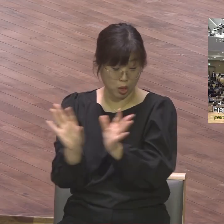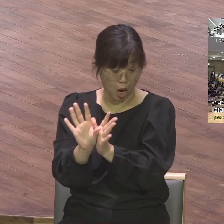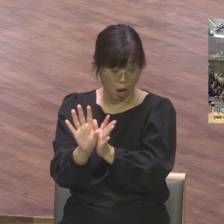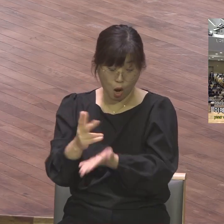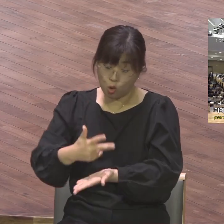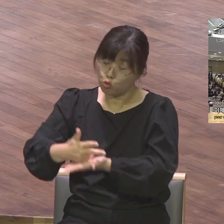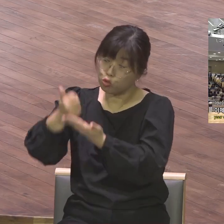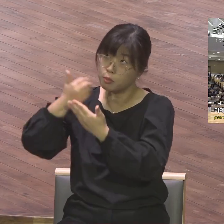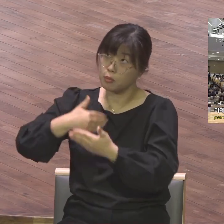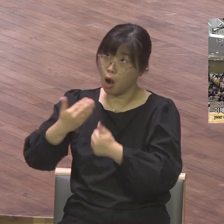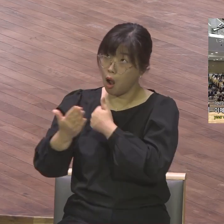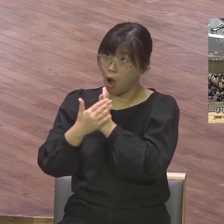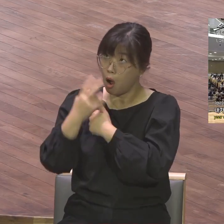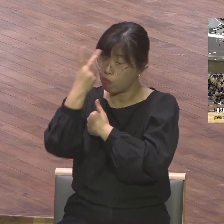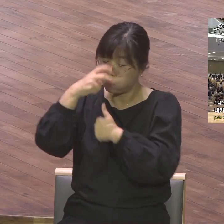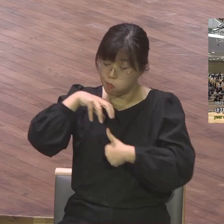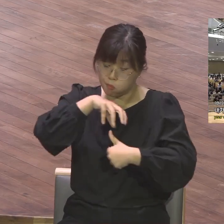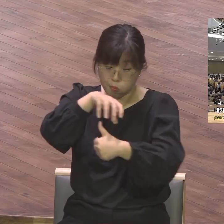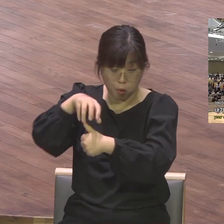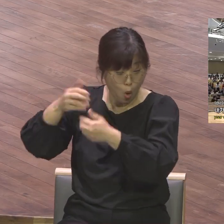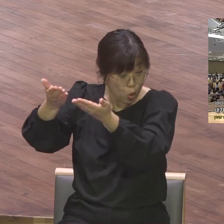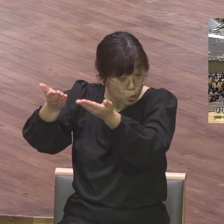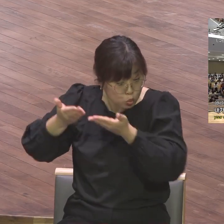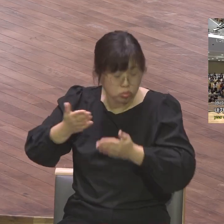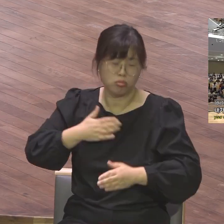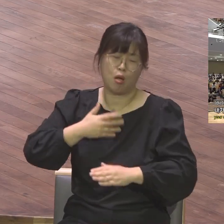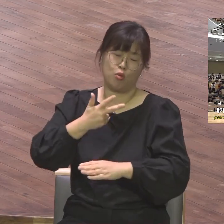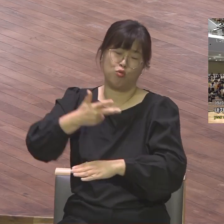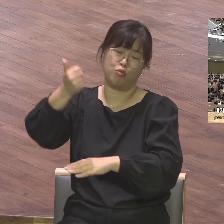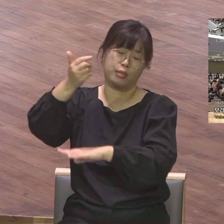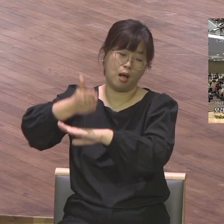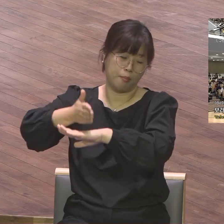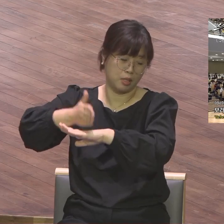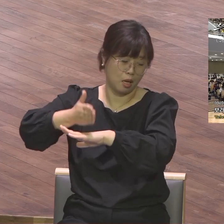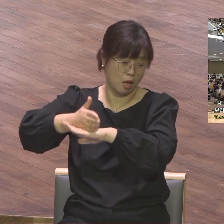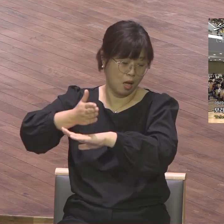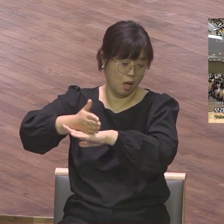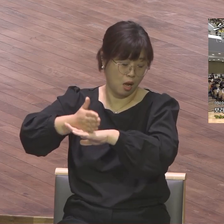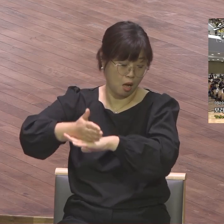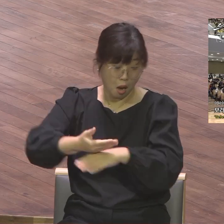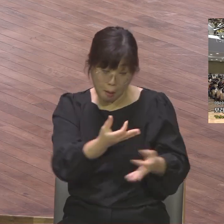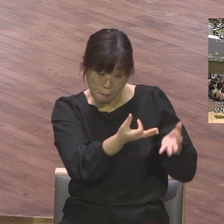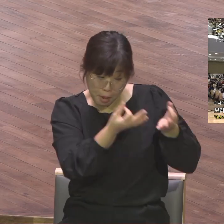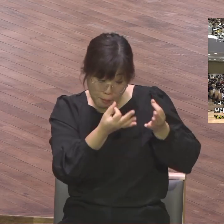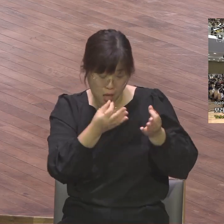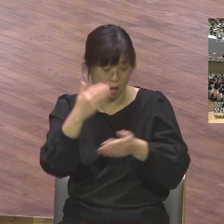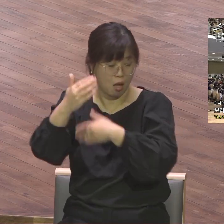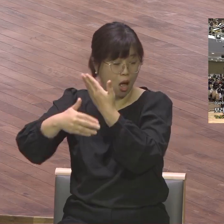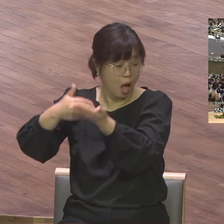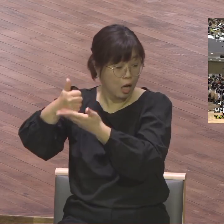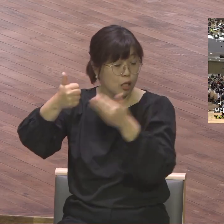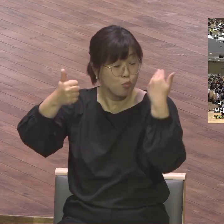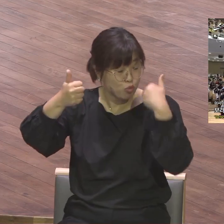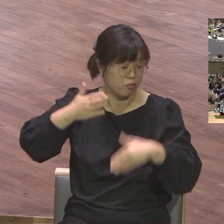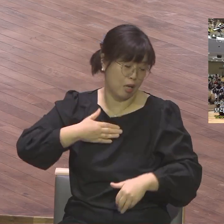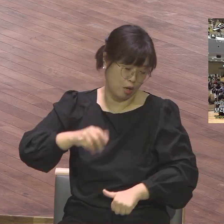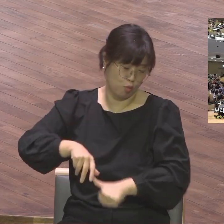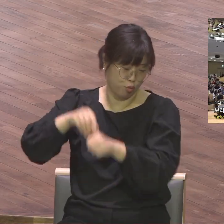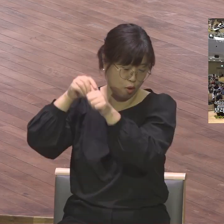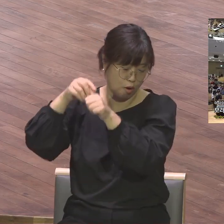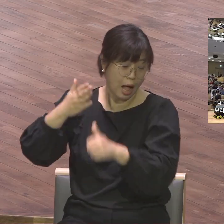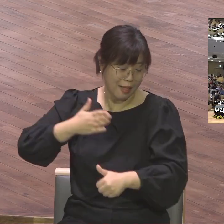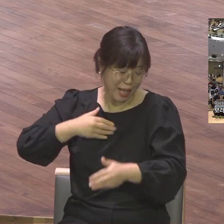또 주께서 나를 아니하시오니 내가 주께 감사하겠나이다 할 것이냐. 보라, 하나님은 나의 구원이시라.